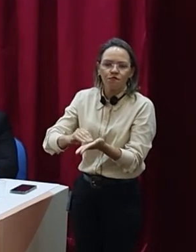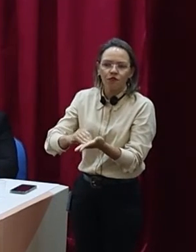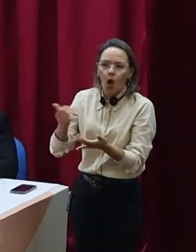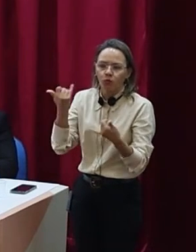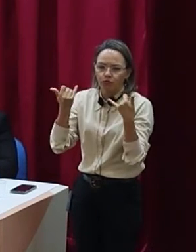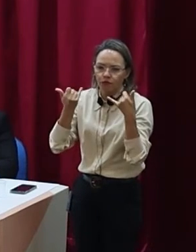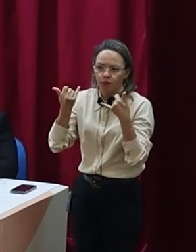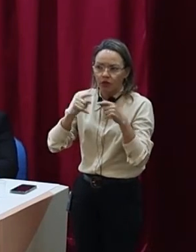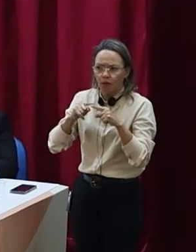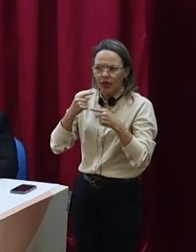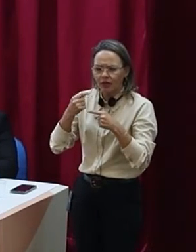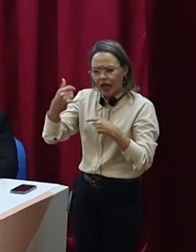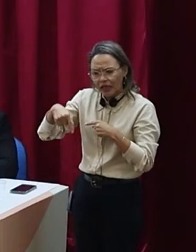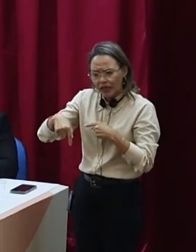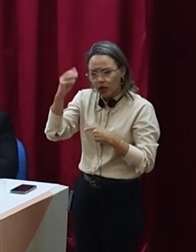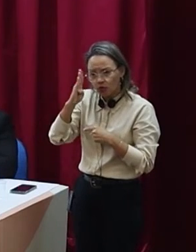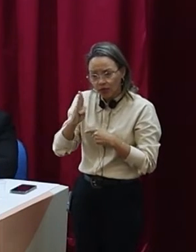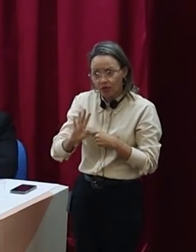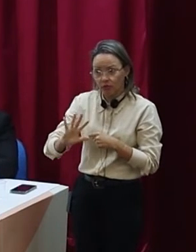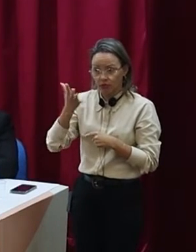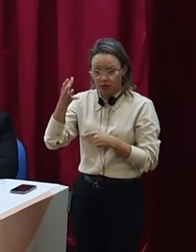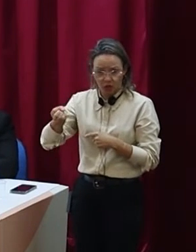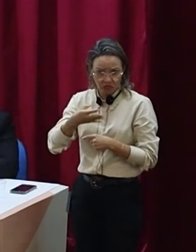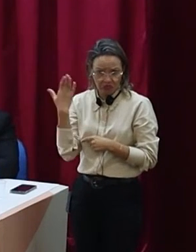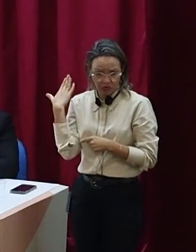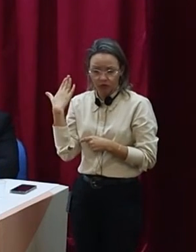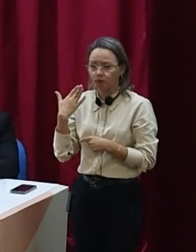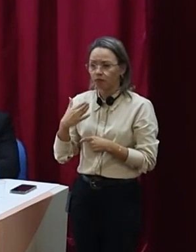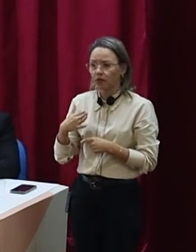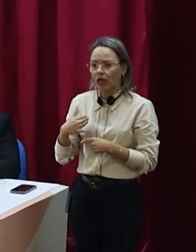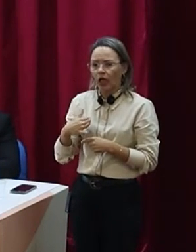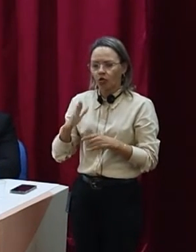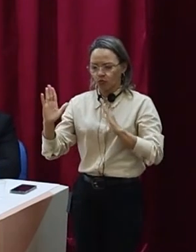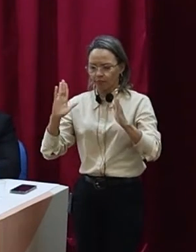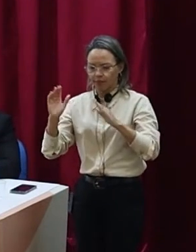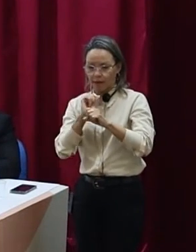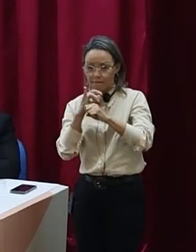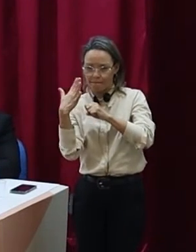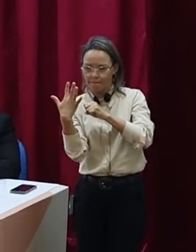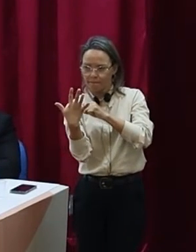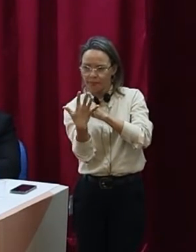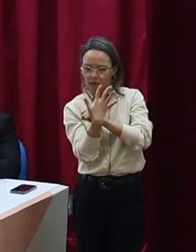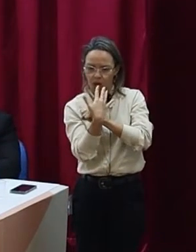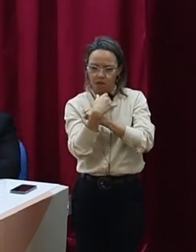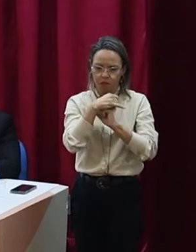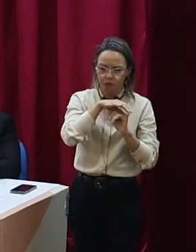eu vou falar de um evento que aconteceu aqui no Brasil recentemente. Durante a pandemia do